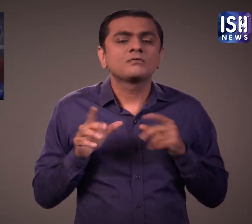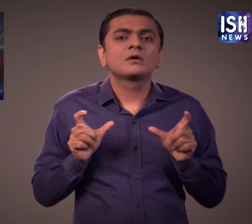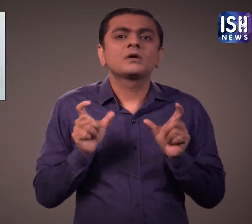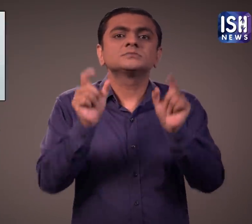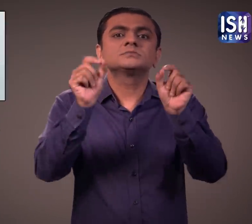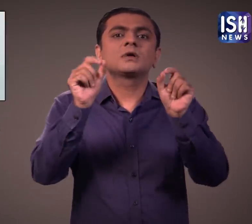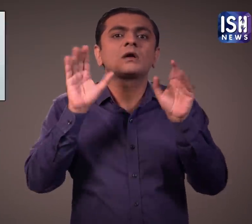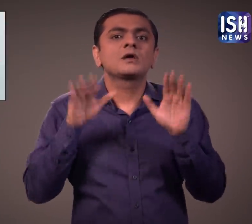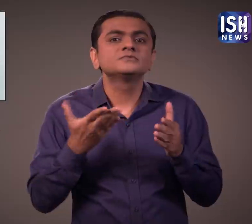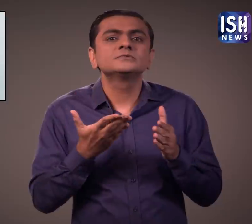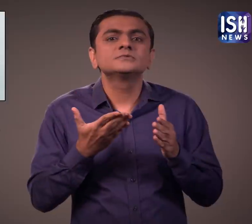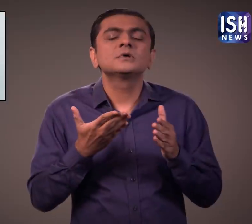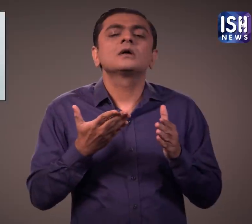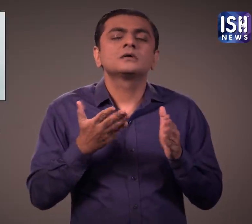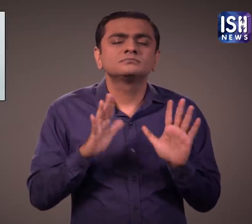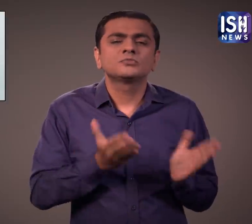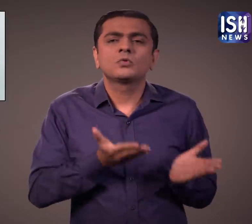क्रिकेटर एक कैंसर सर्वाइवर भी है